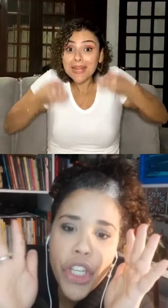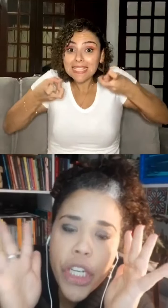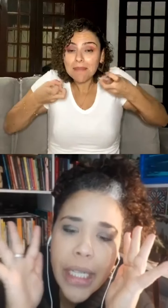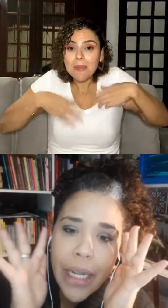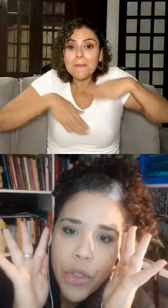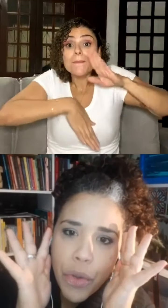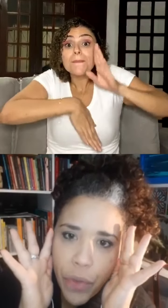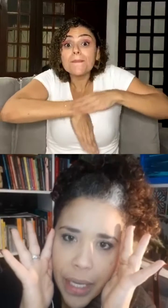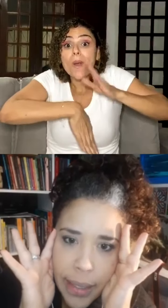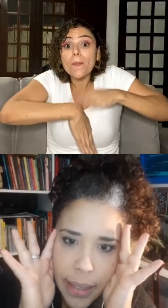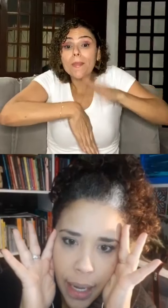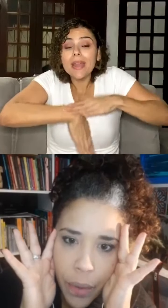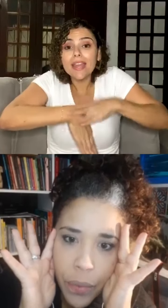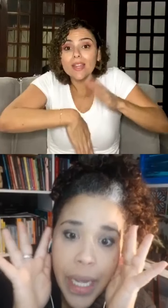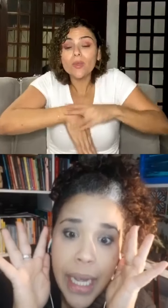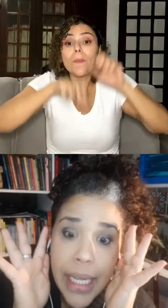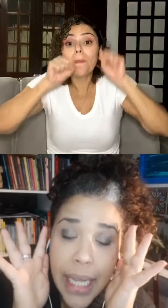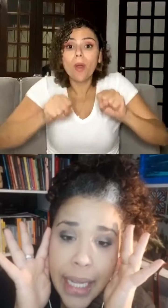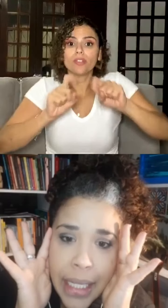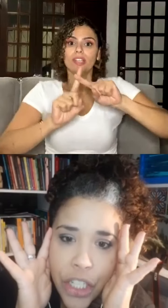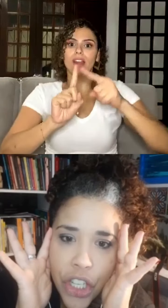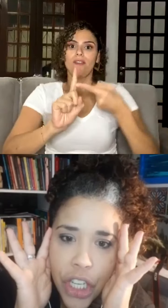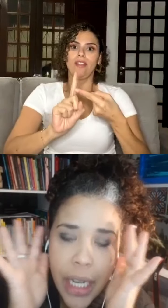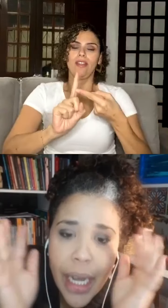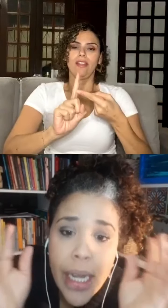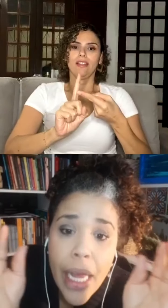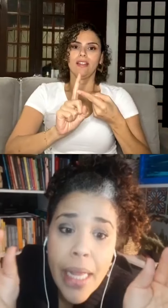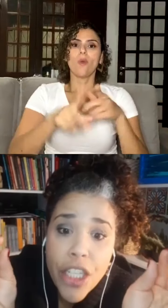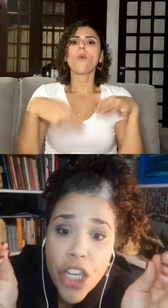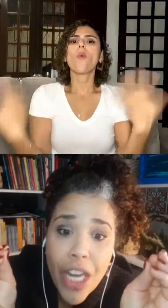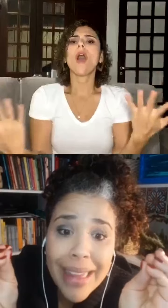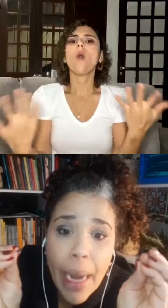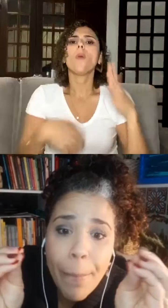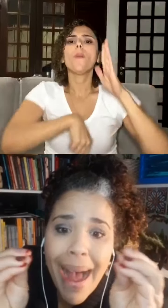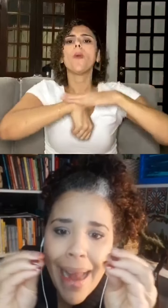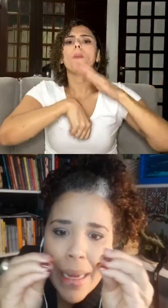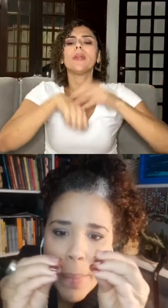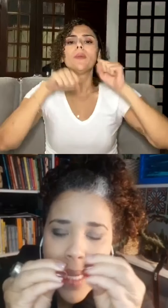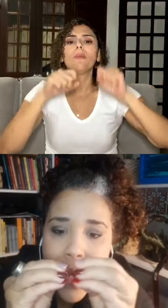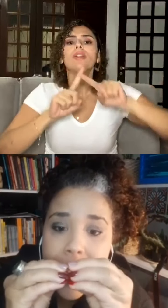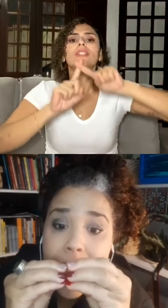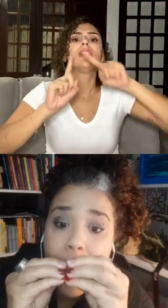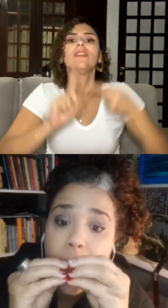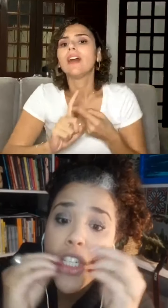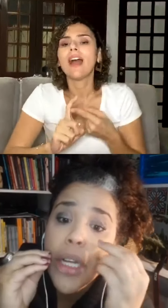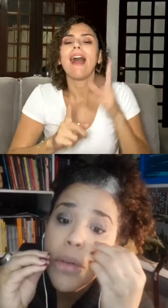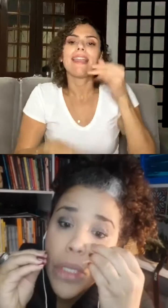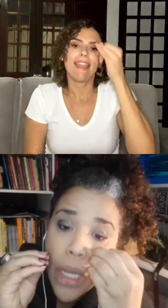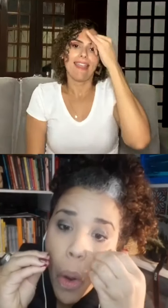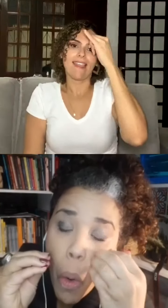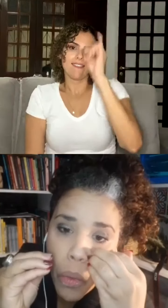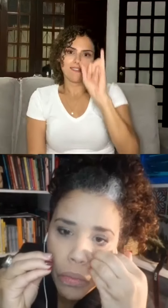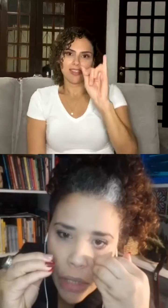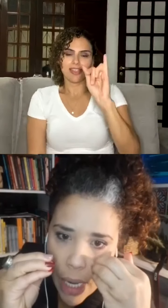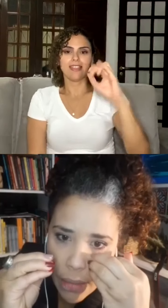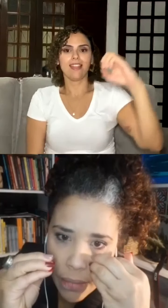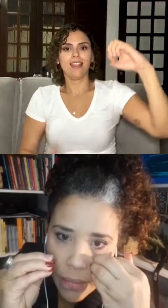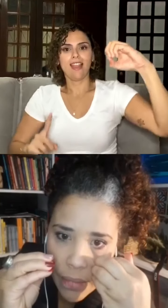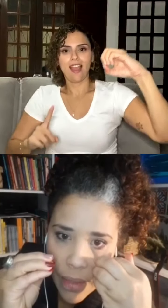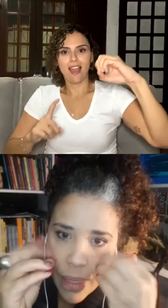dia da nossa ovulação e nesse dia a gente atrapalha para que as células não se